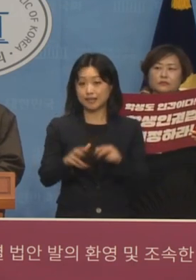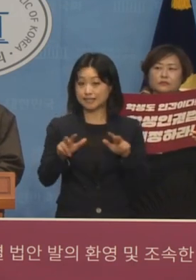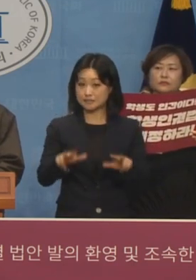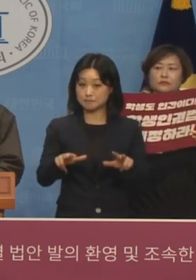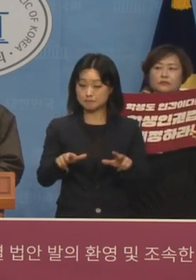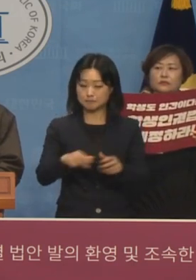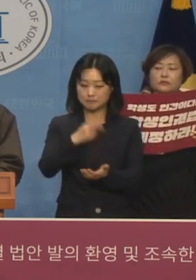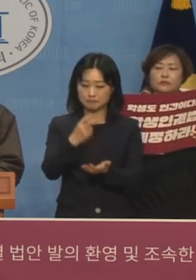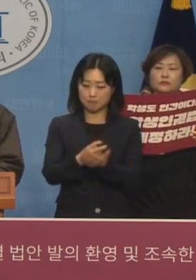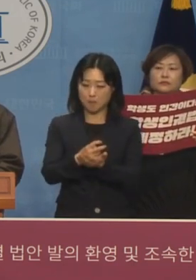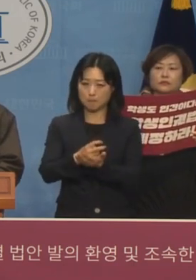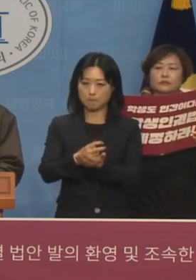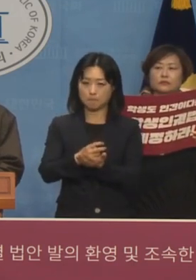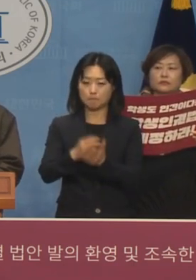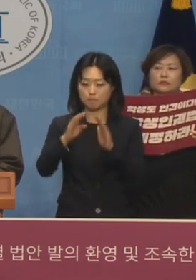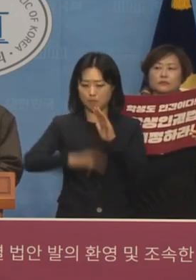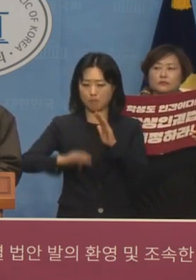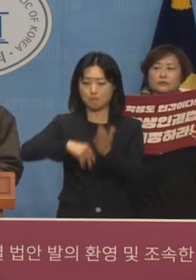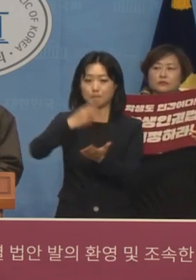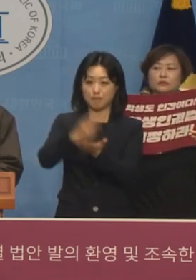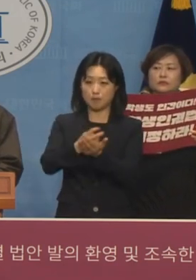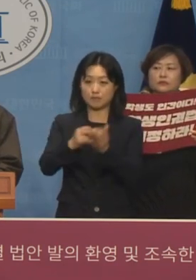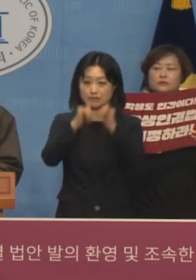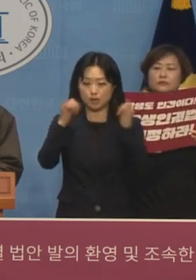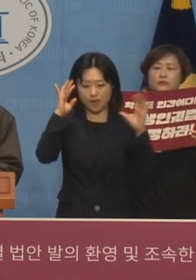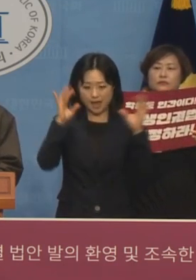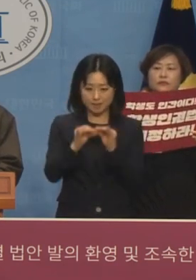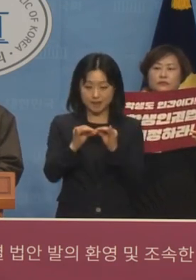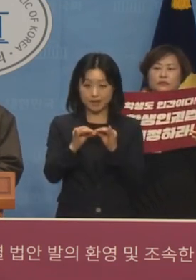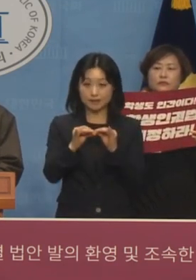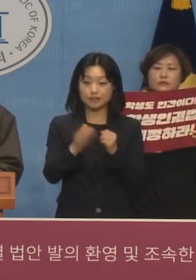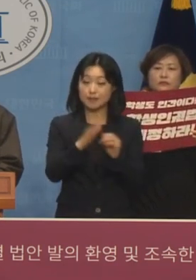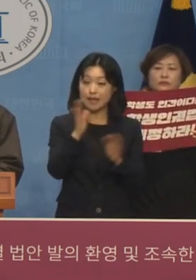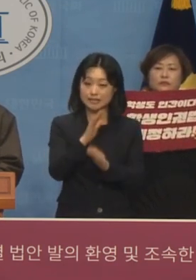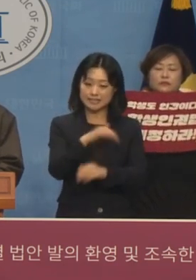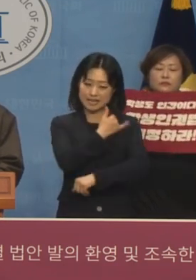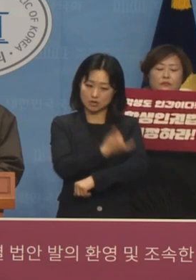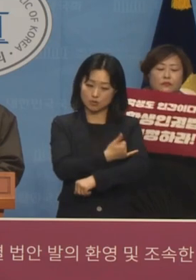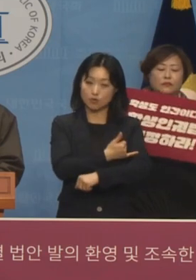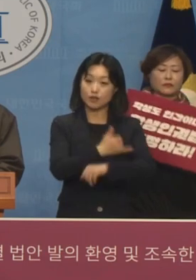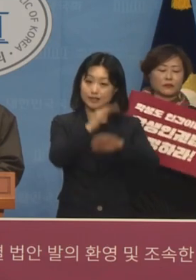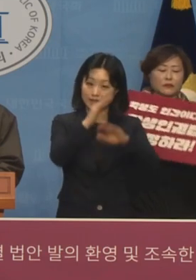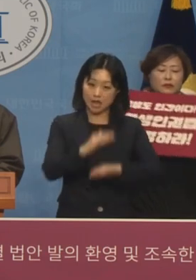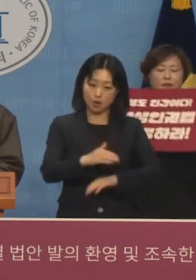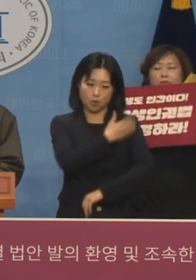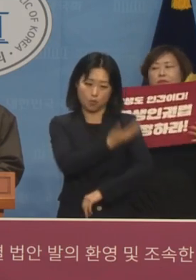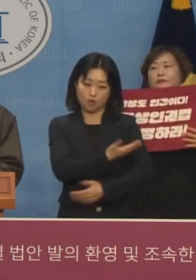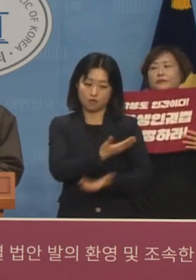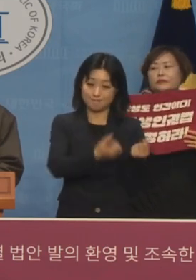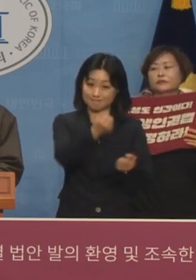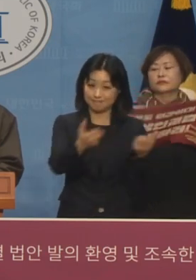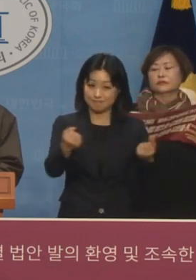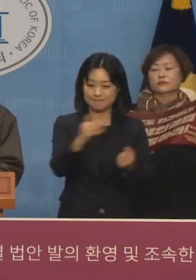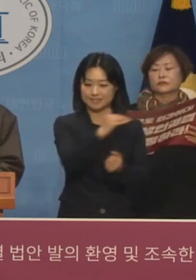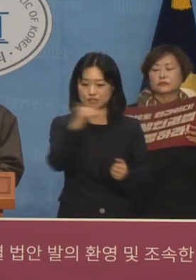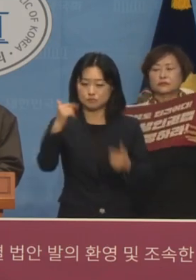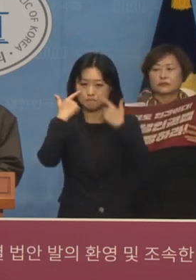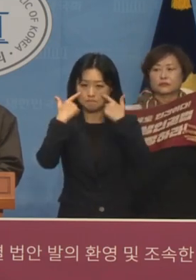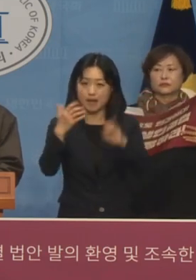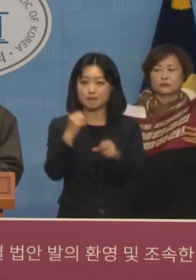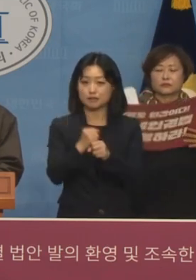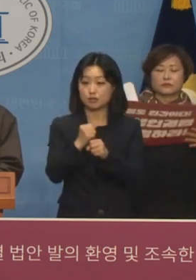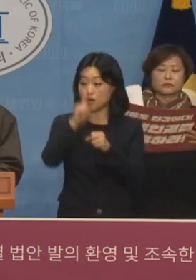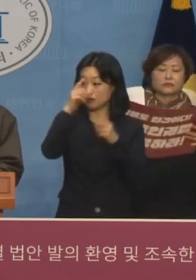이제는 법률로서 우리 사회가 합의한 학생인권의 내용들과 권리들을 명시적으로 확인하고 그에 따라 각 개인들에게가 아닌